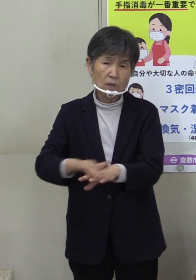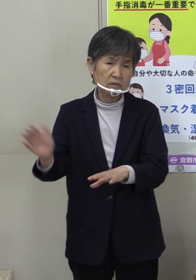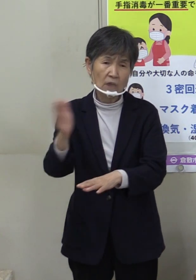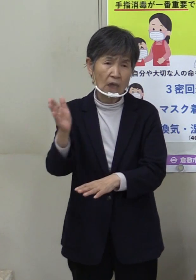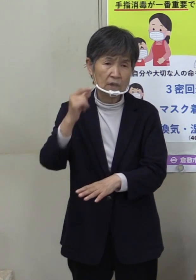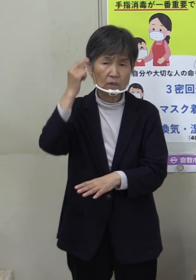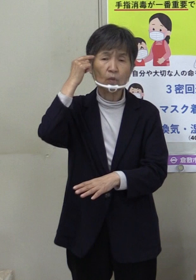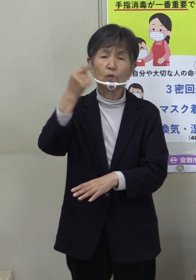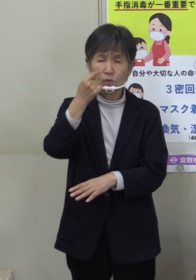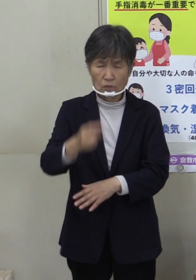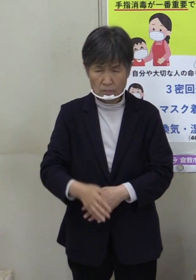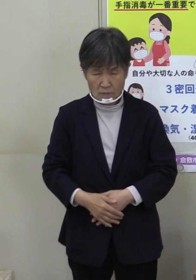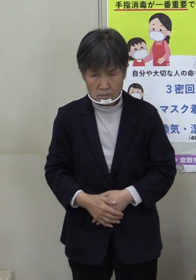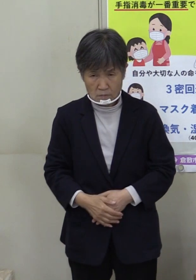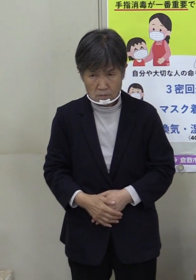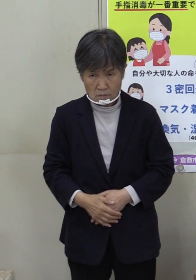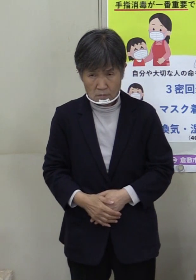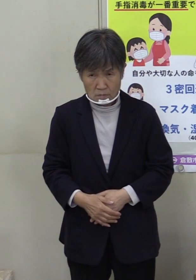なと、そう思っております。